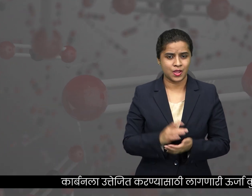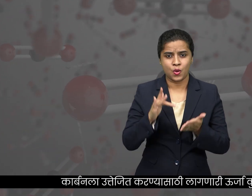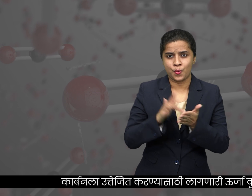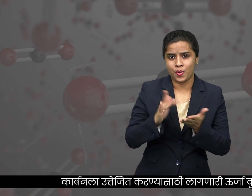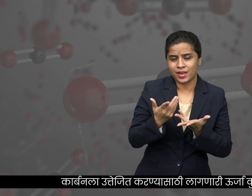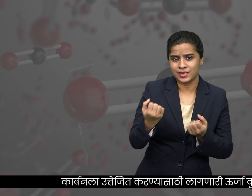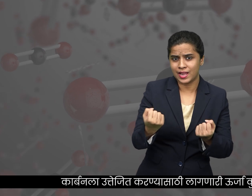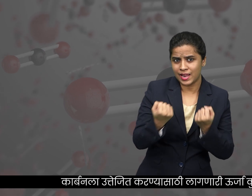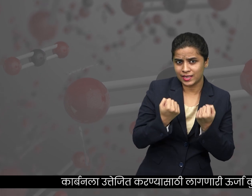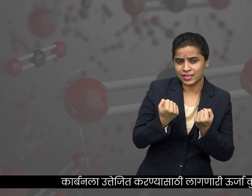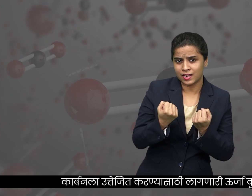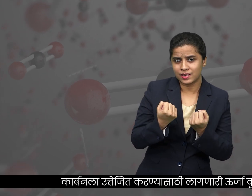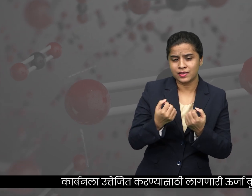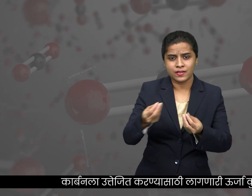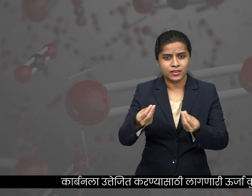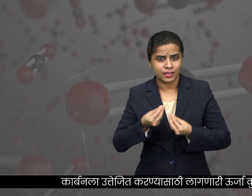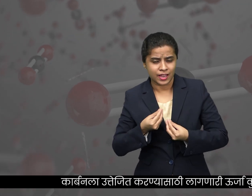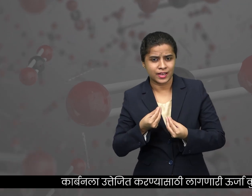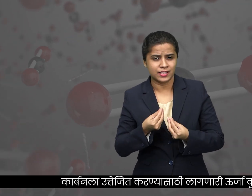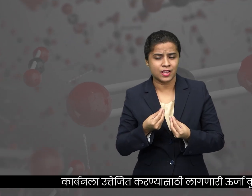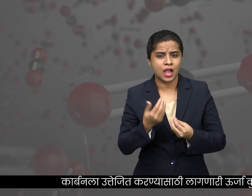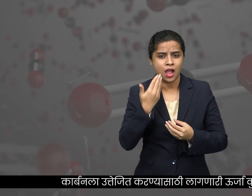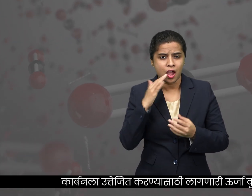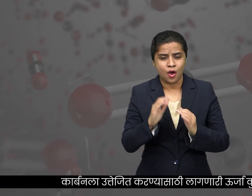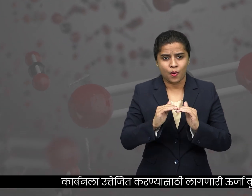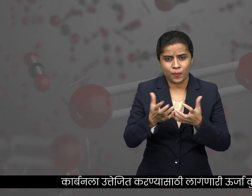कार्बनला उत्तेजित करण्यासाठी लागणारी ऊर्जा कुठून येते?